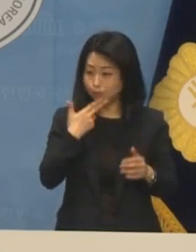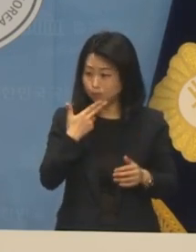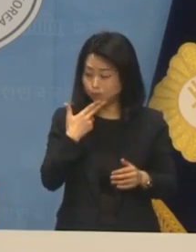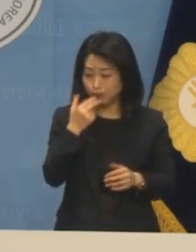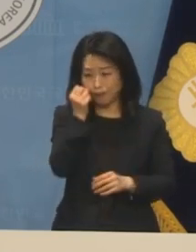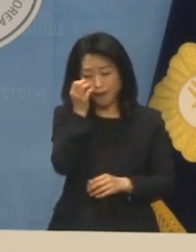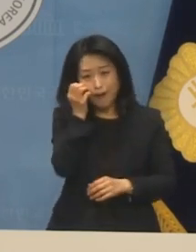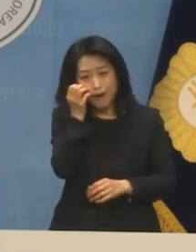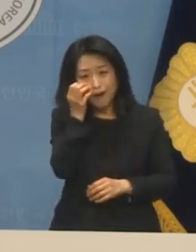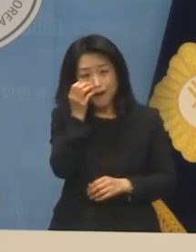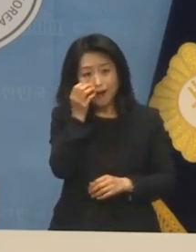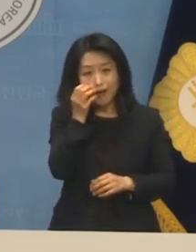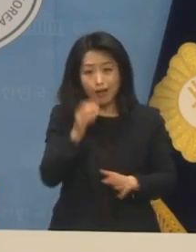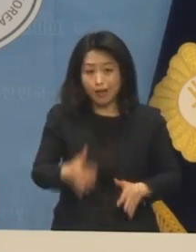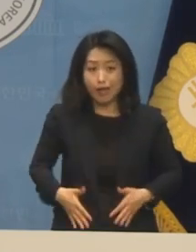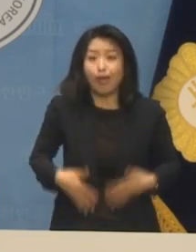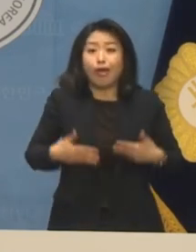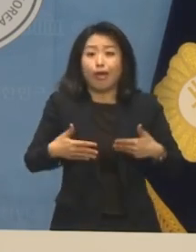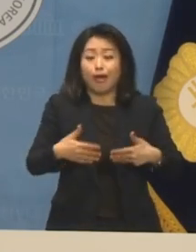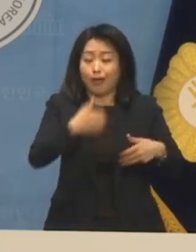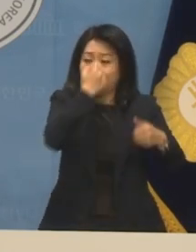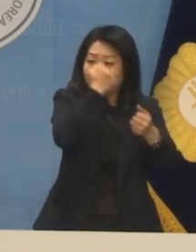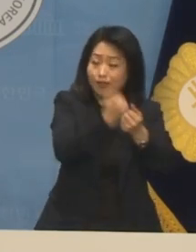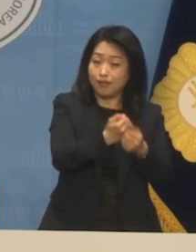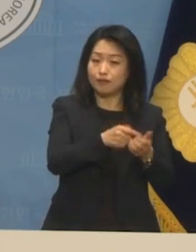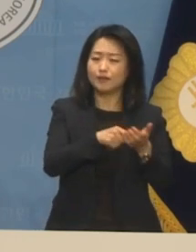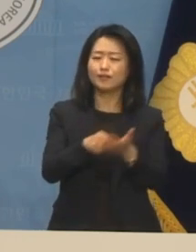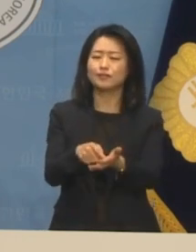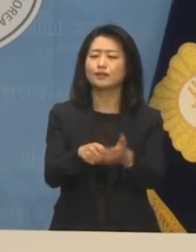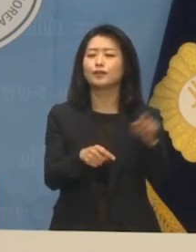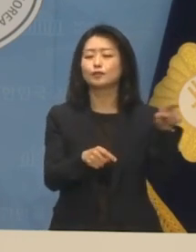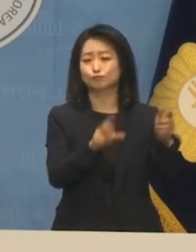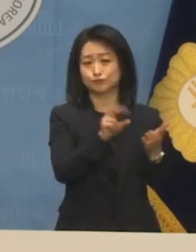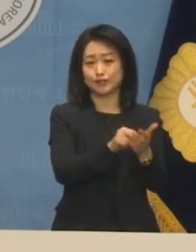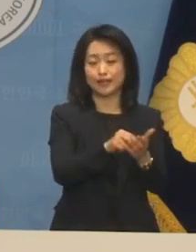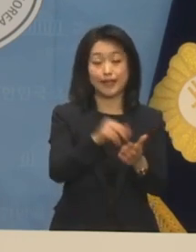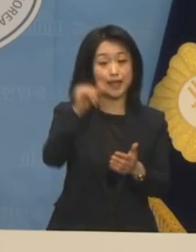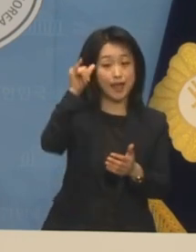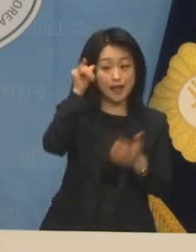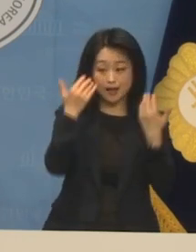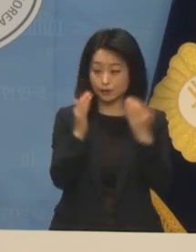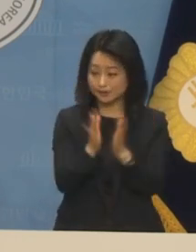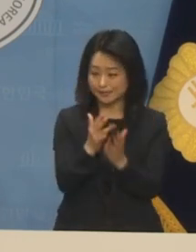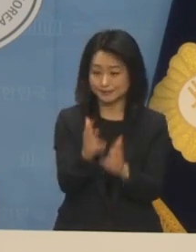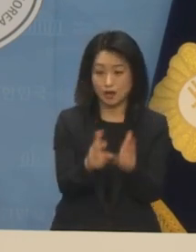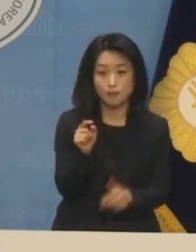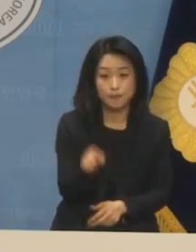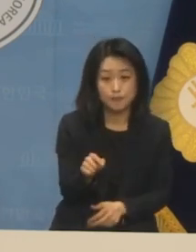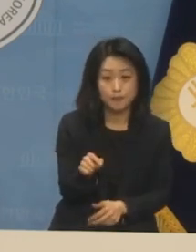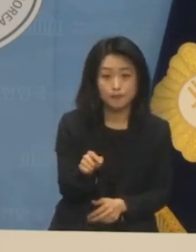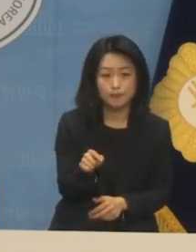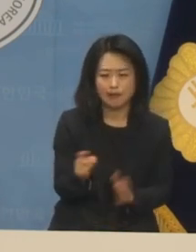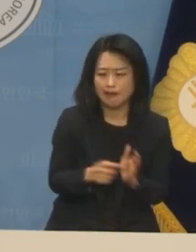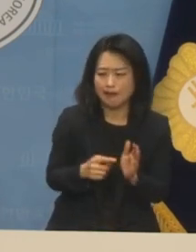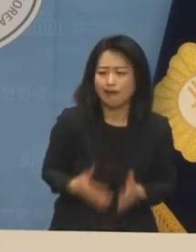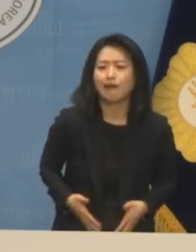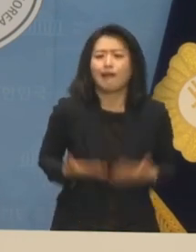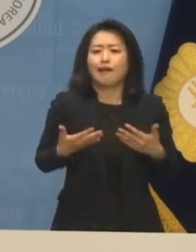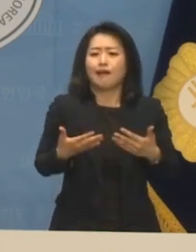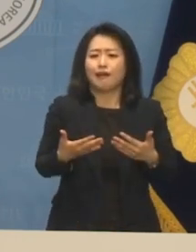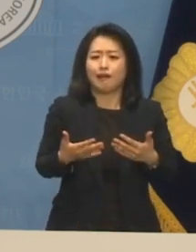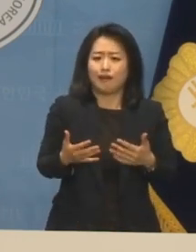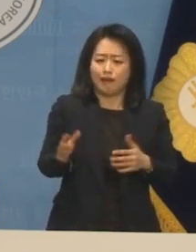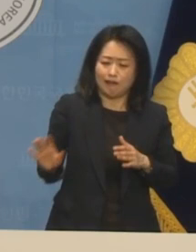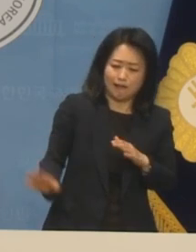이루어지지 않은 상태로 마구 밀어붙이고 있습니다. AI 디지털 교과서 사업은 급조,